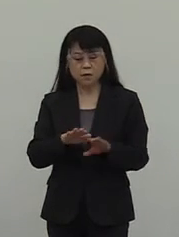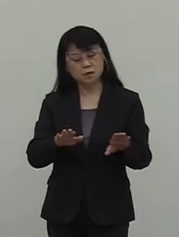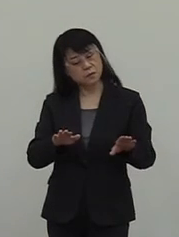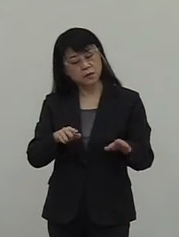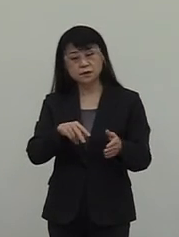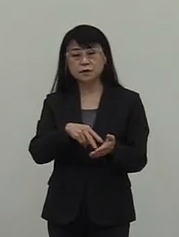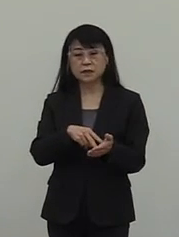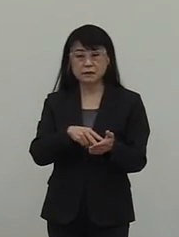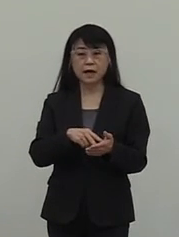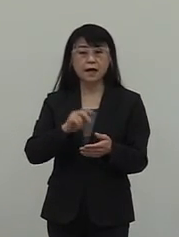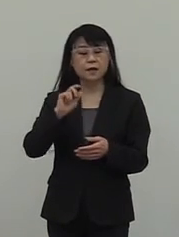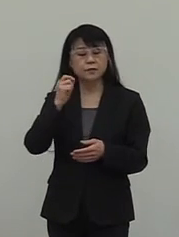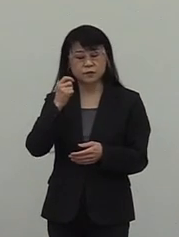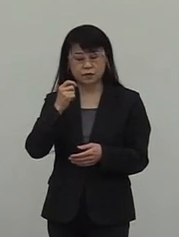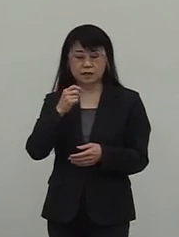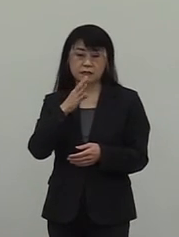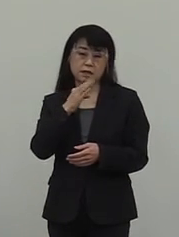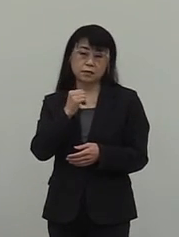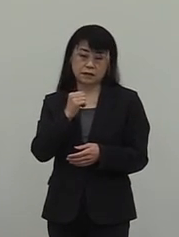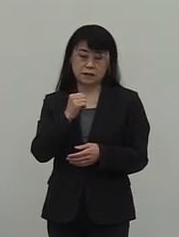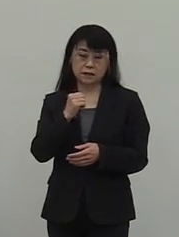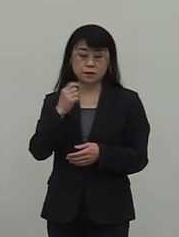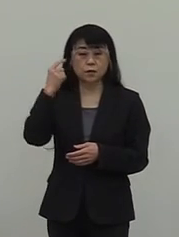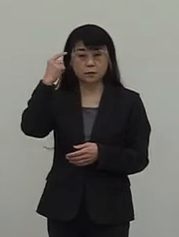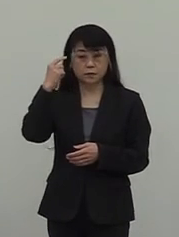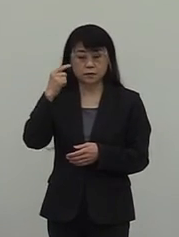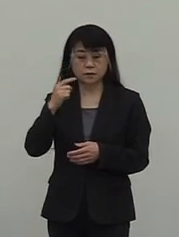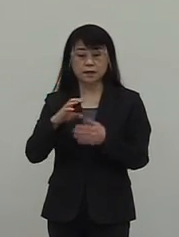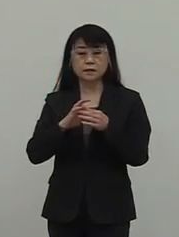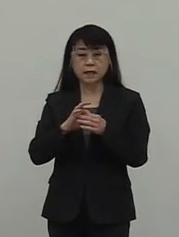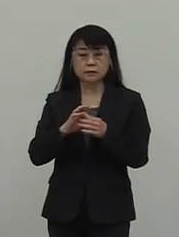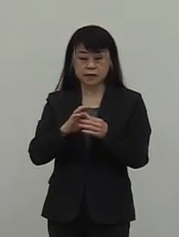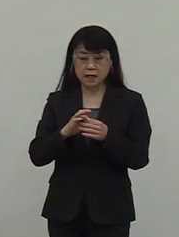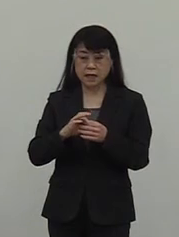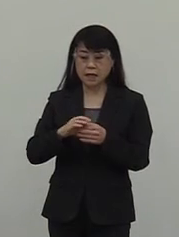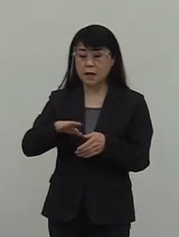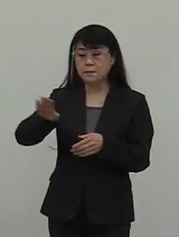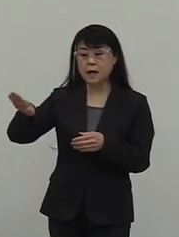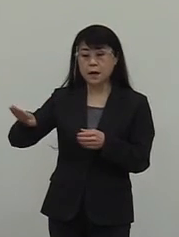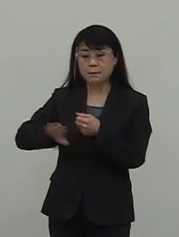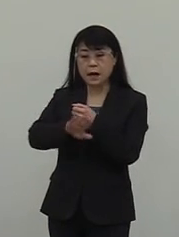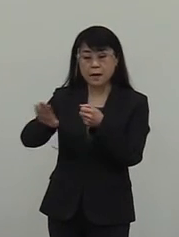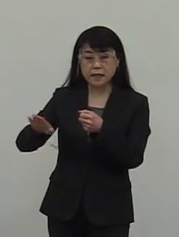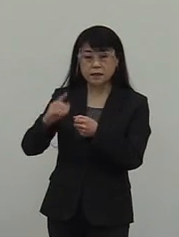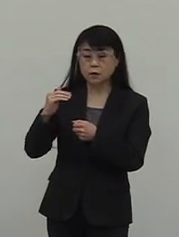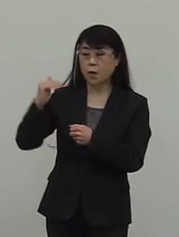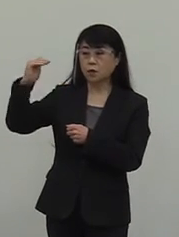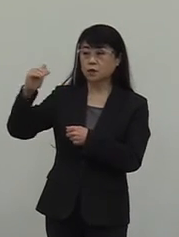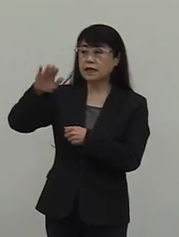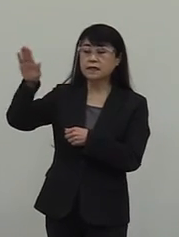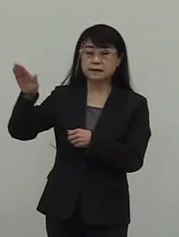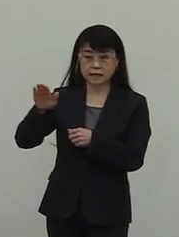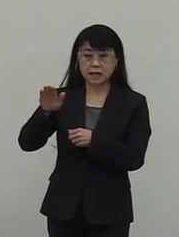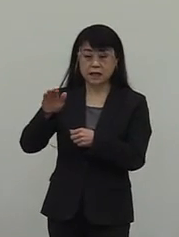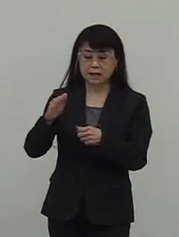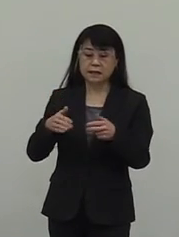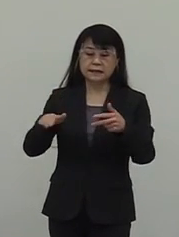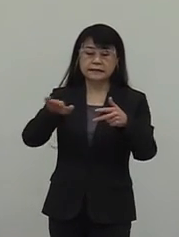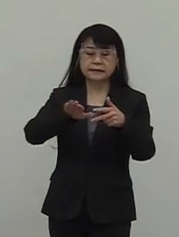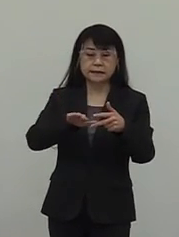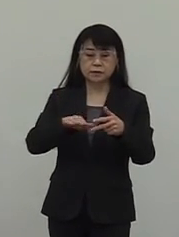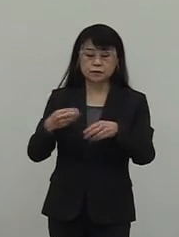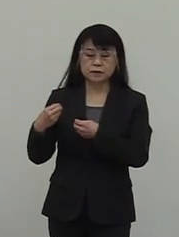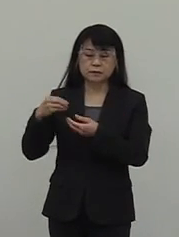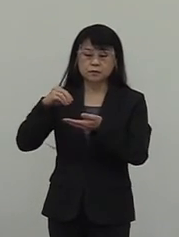難しい年代も見られますので、となりますとやはり周りの大人たちがですね、どうしたらその施設に持ち込